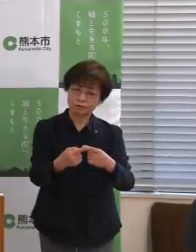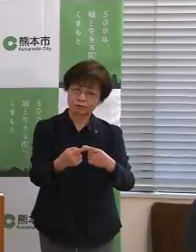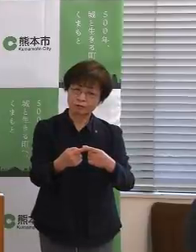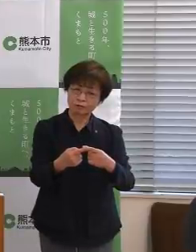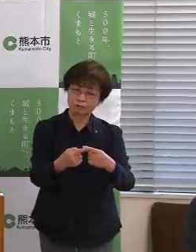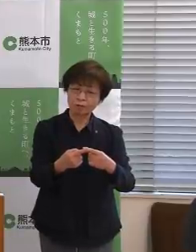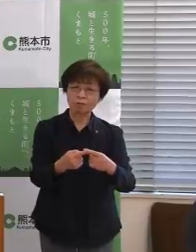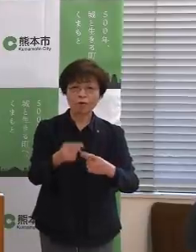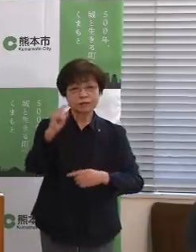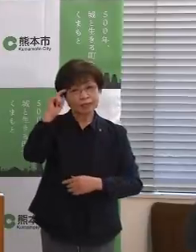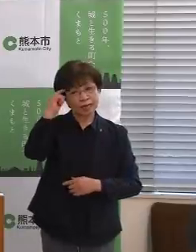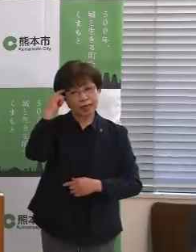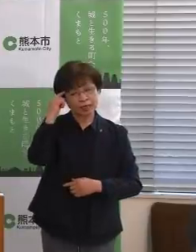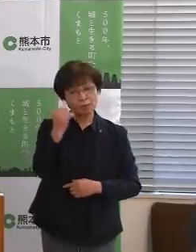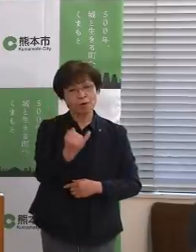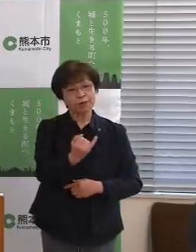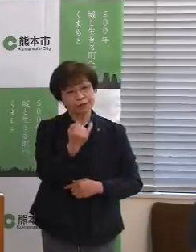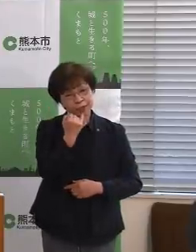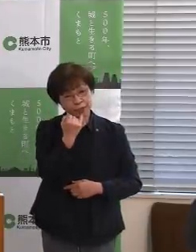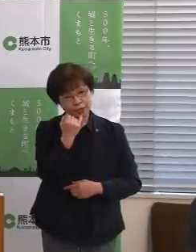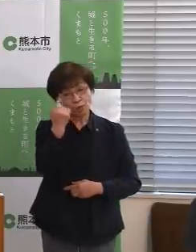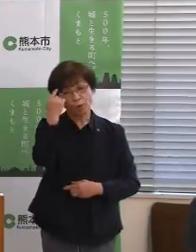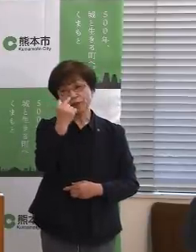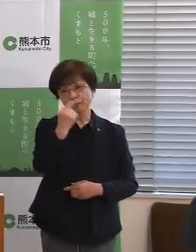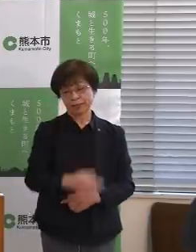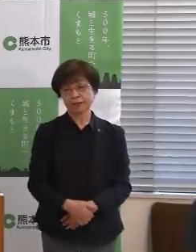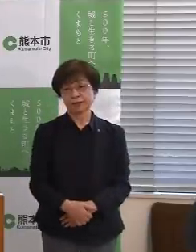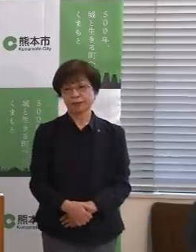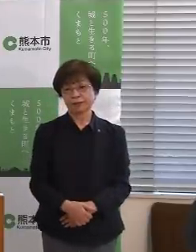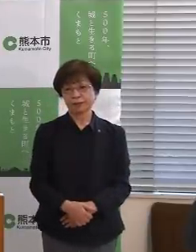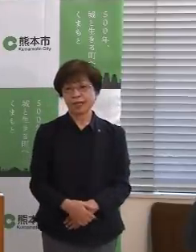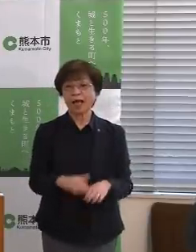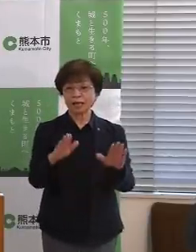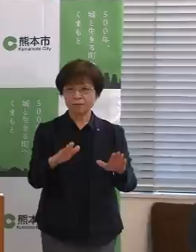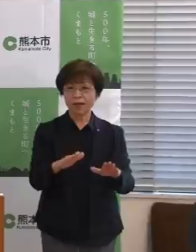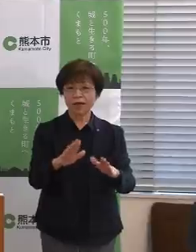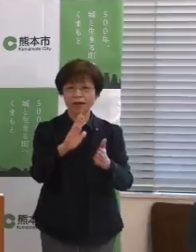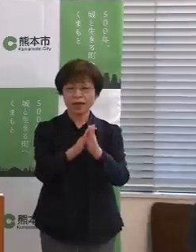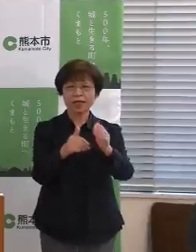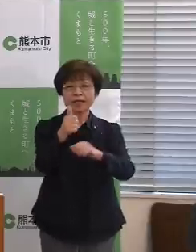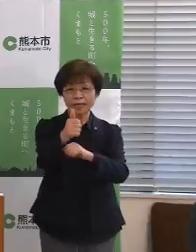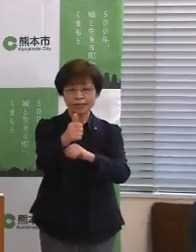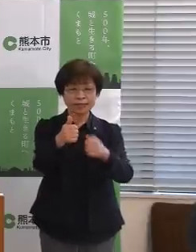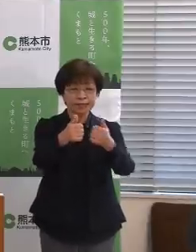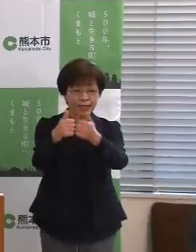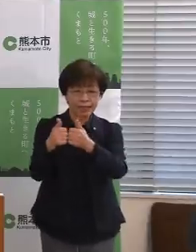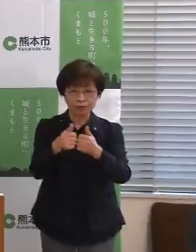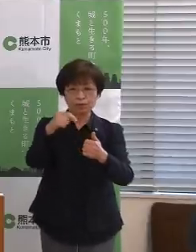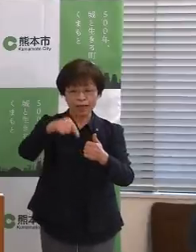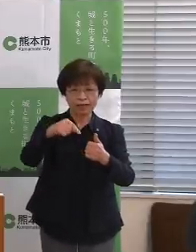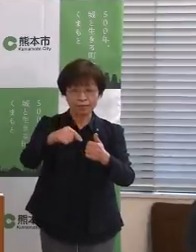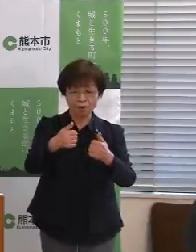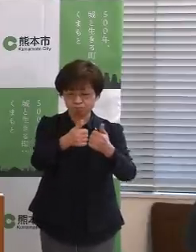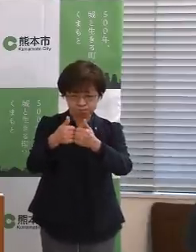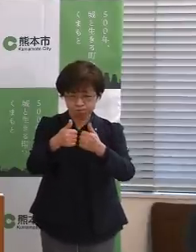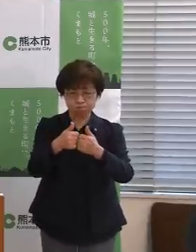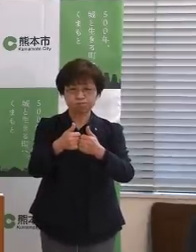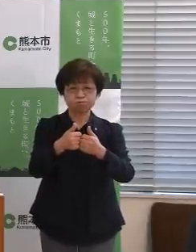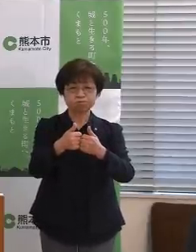のではないかなというふうに考えております。ですから、まあ、今知事会等々でもですね、そういった議論がなされているという